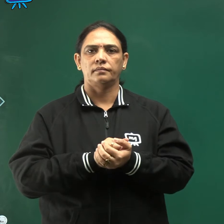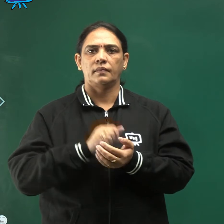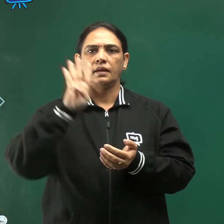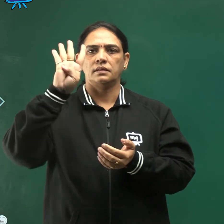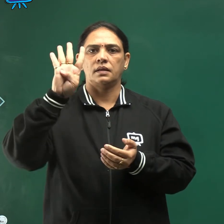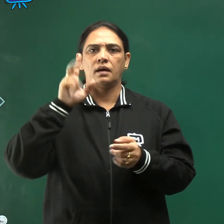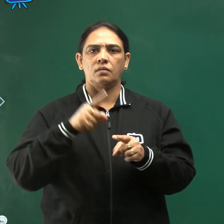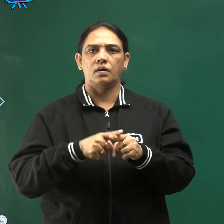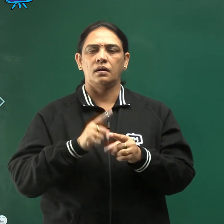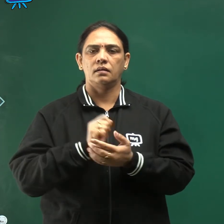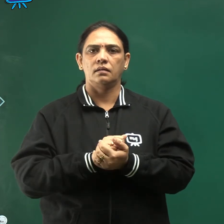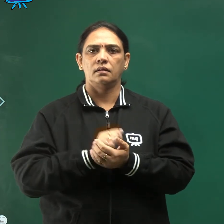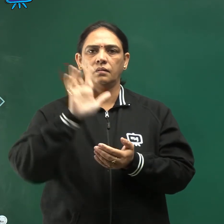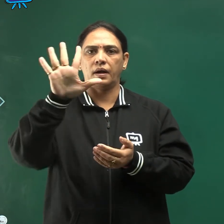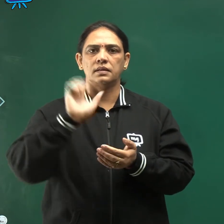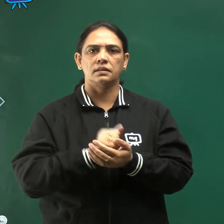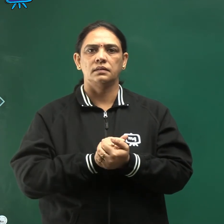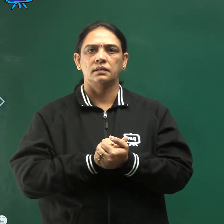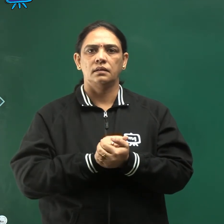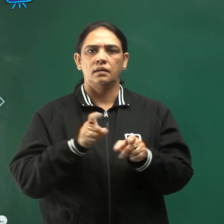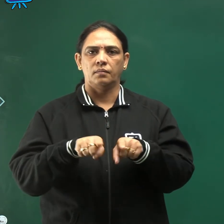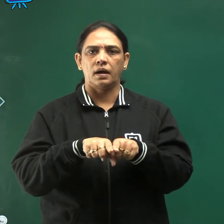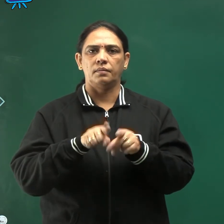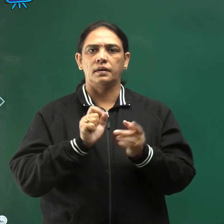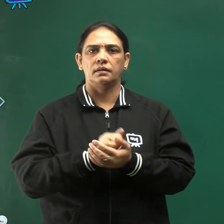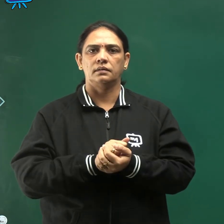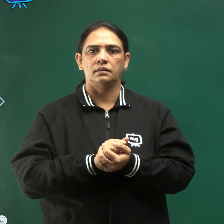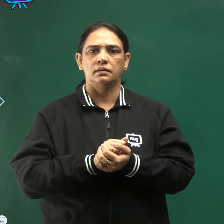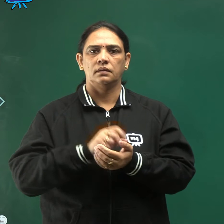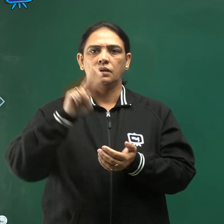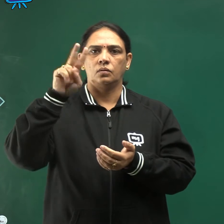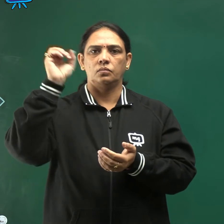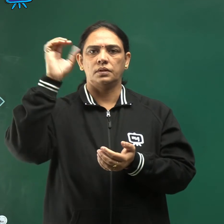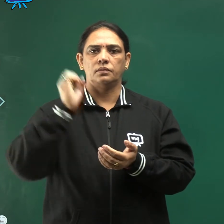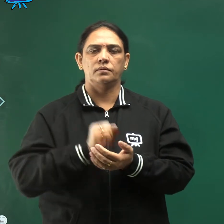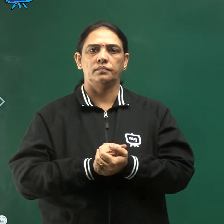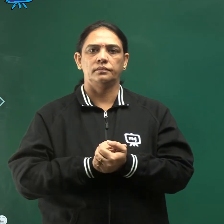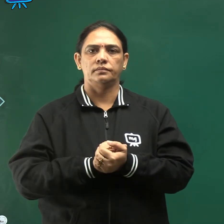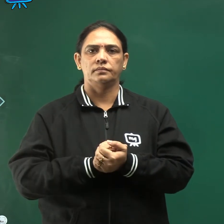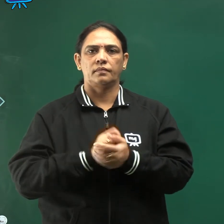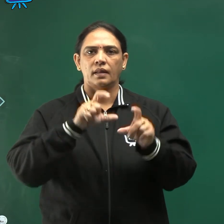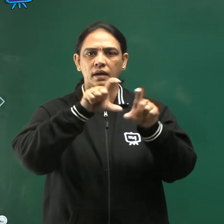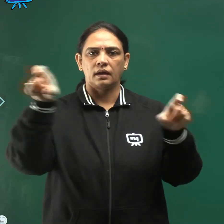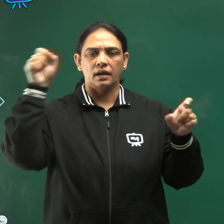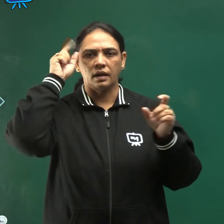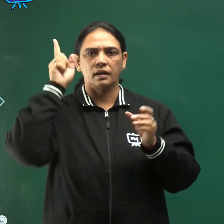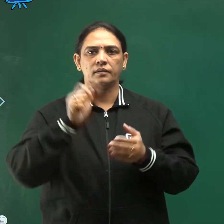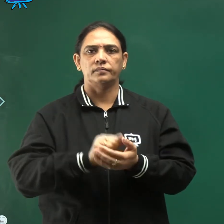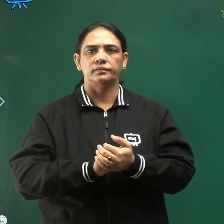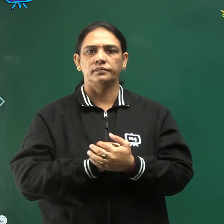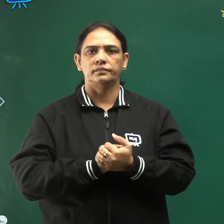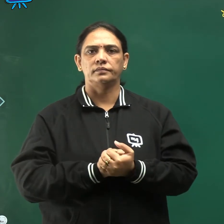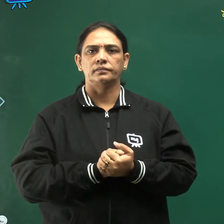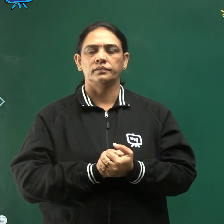गुणा 5 बराबर 20। समझ आ गया?